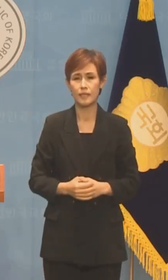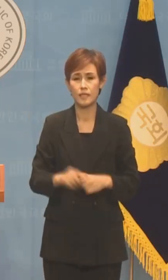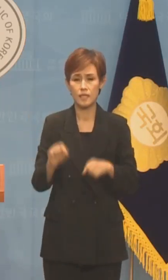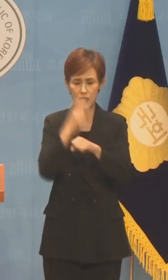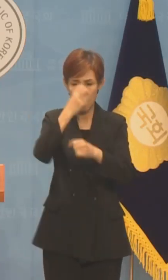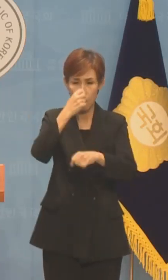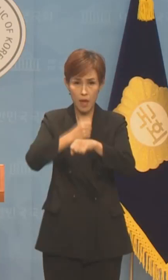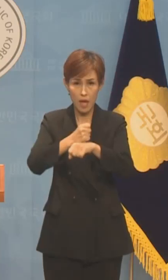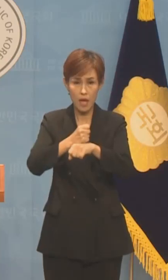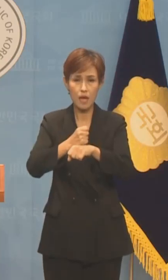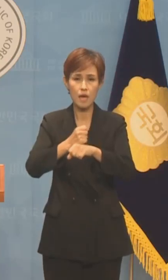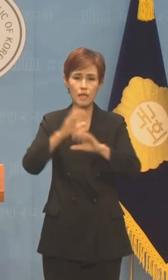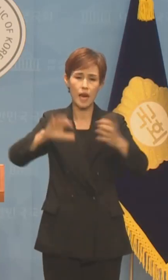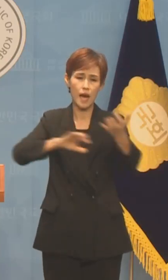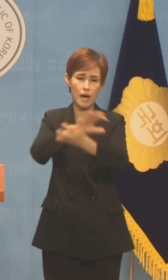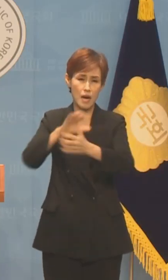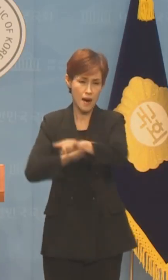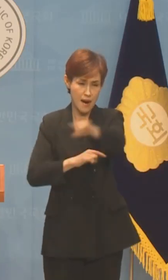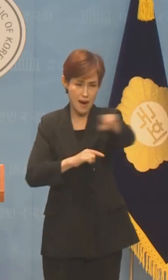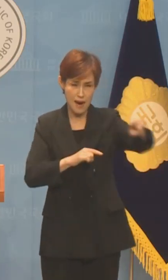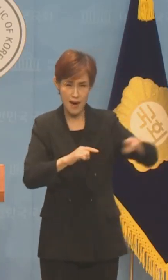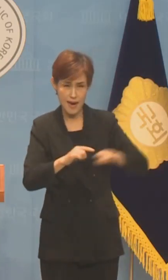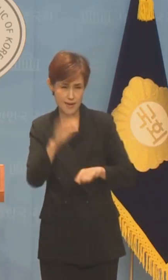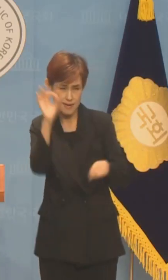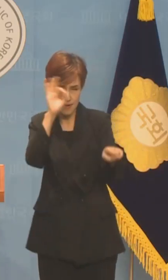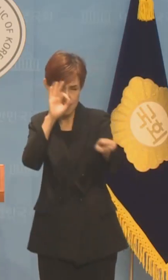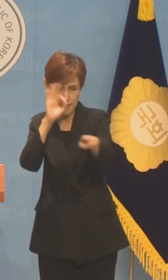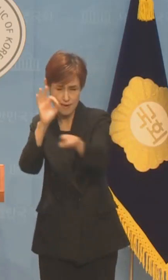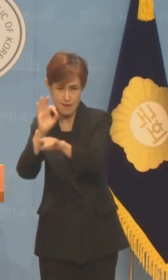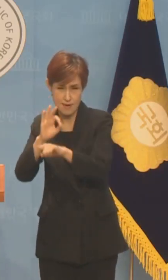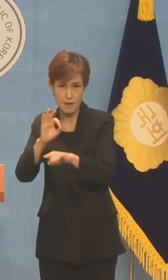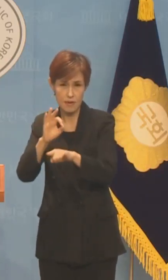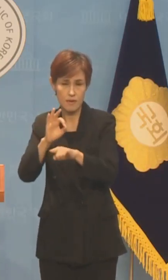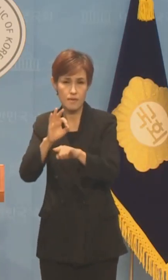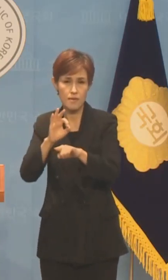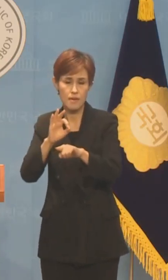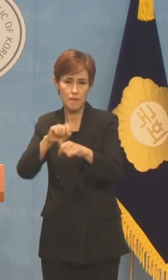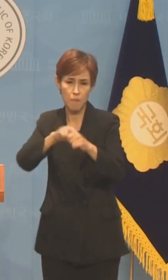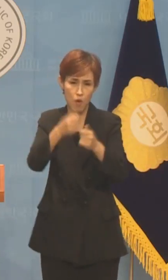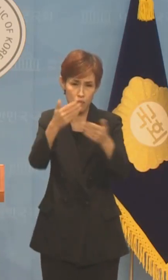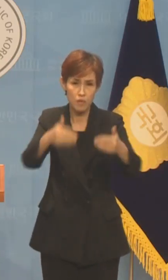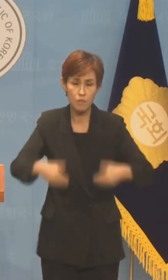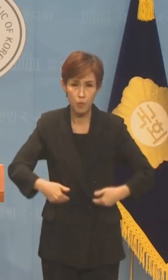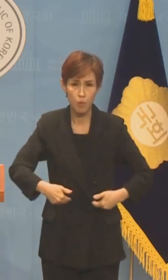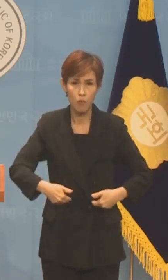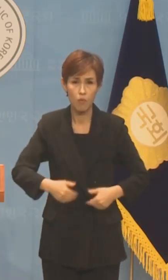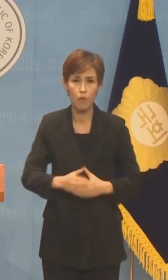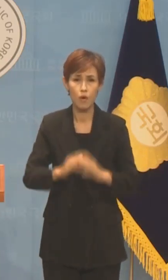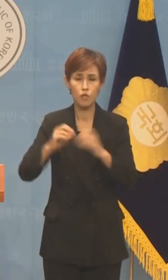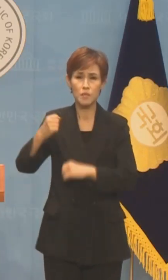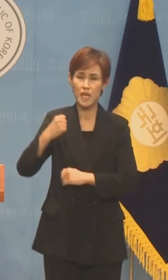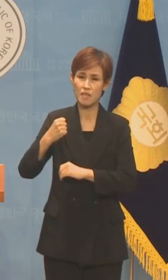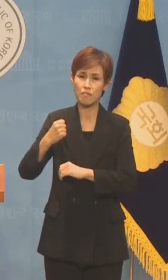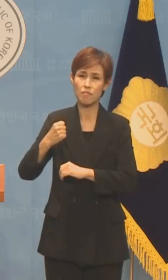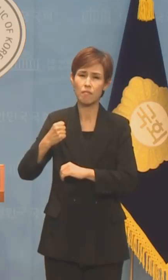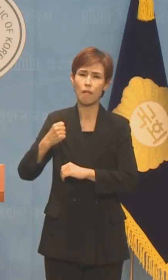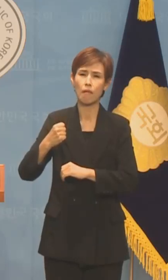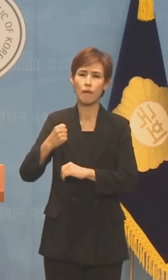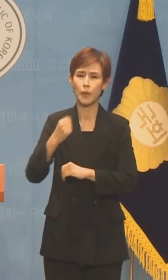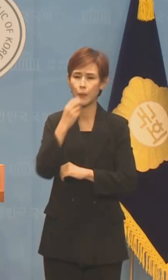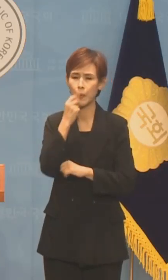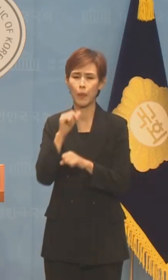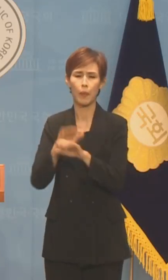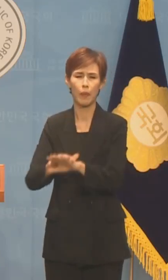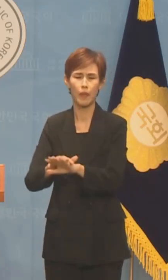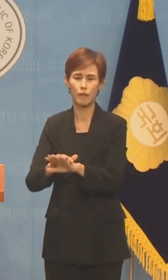특검을 통해 내란 잔당 세력까지 모두 찾아내서 처벌해야 하는데 국민의힘은 덮기에만 급급합니다.